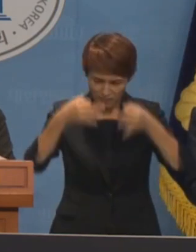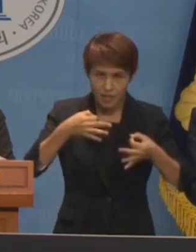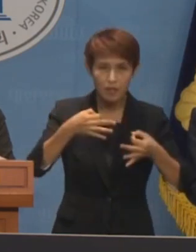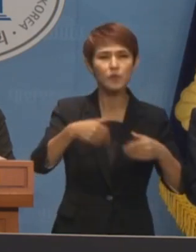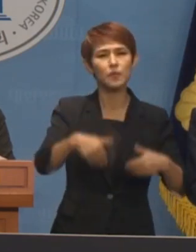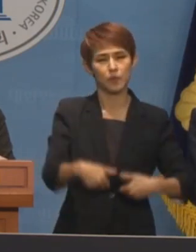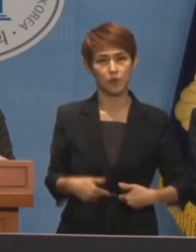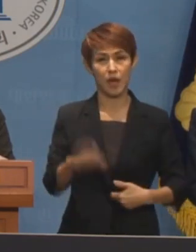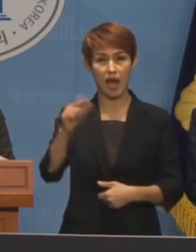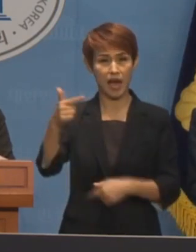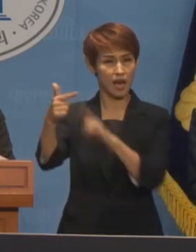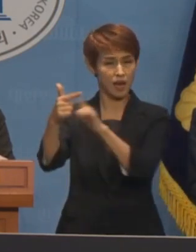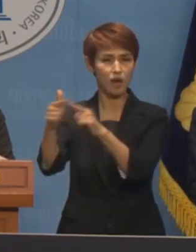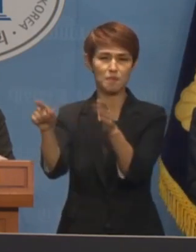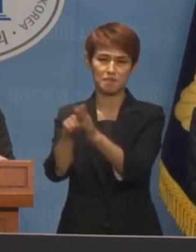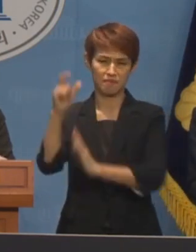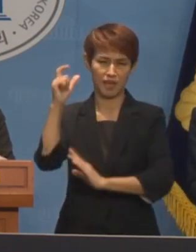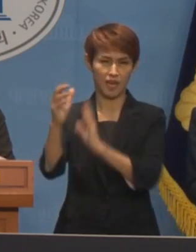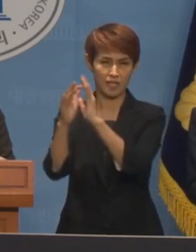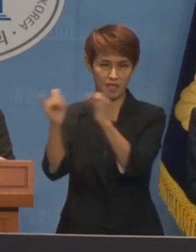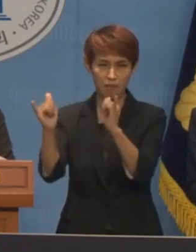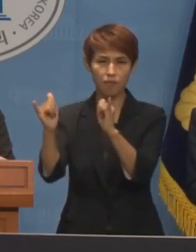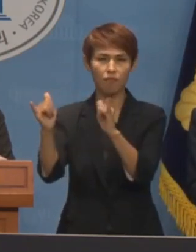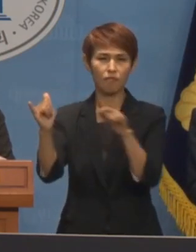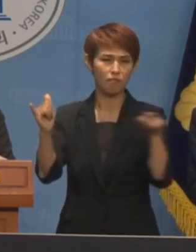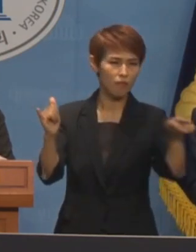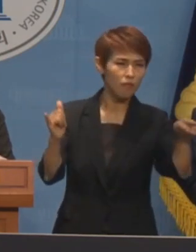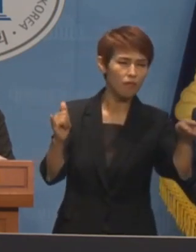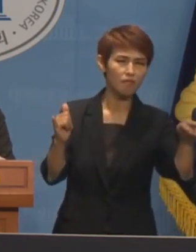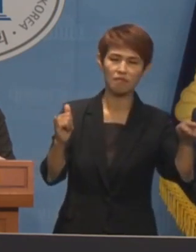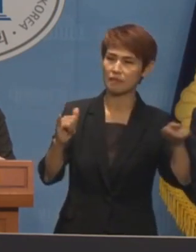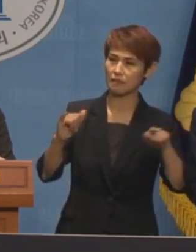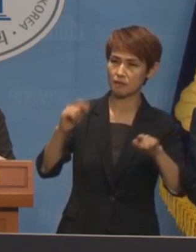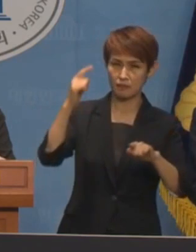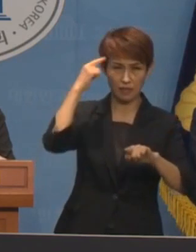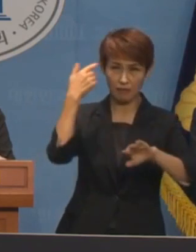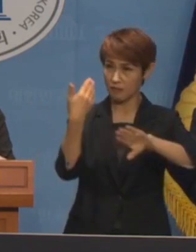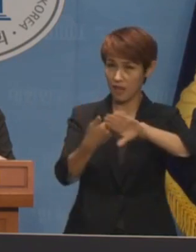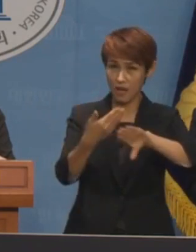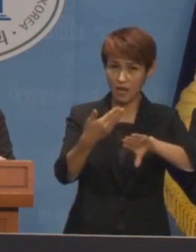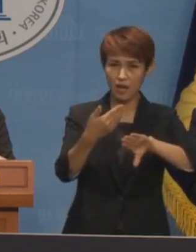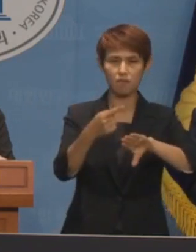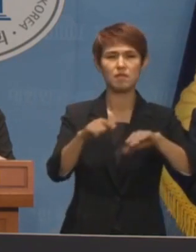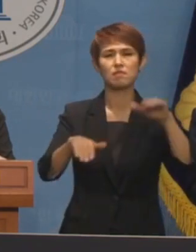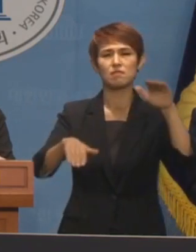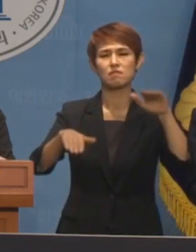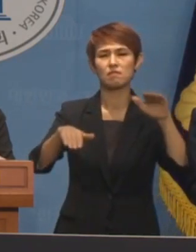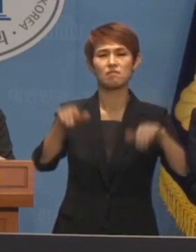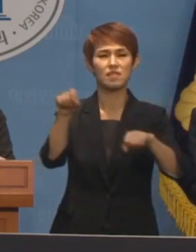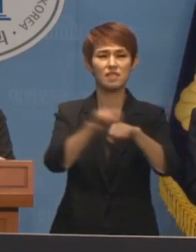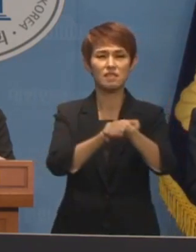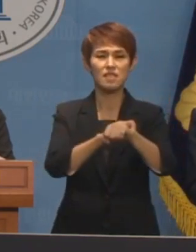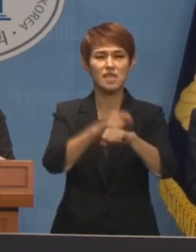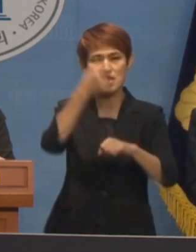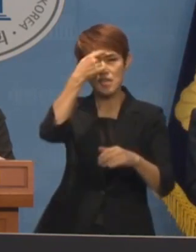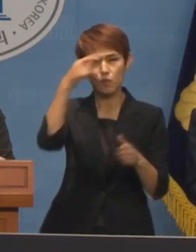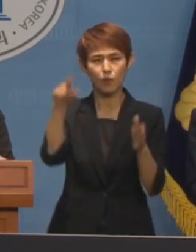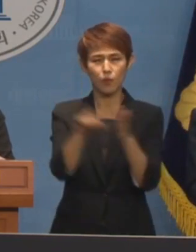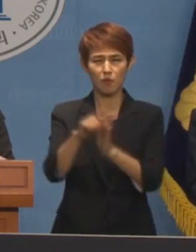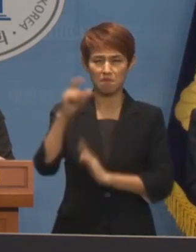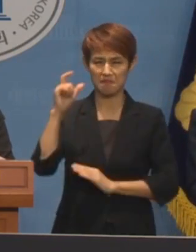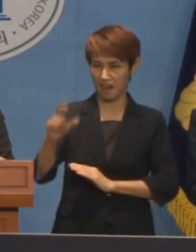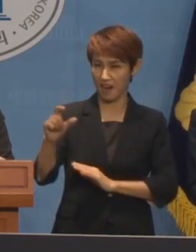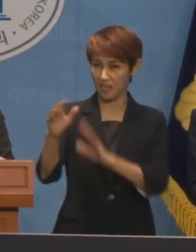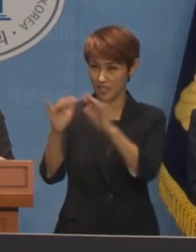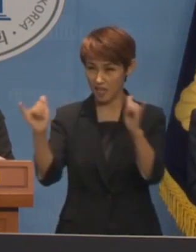후보자와 같은 신앙인의 색깔과 다른 사람이라면 차별화하기 위한 일부러 강한 기독교 신앙을